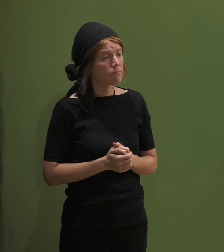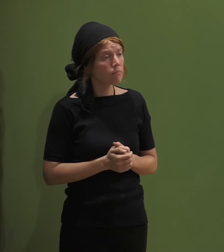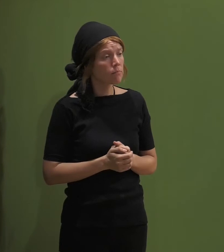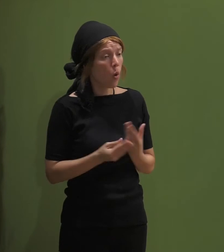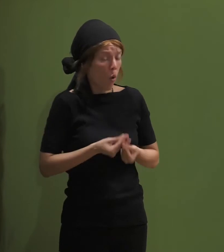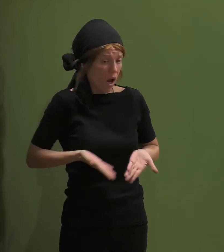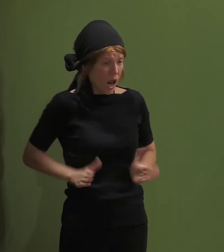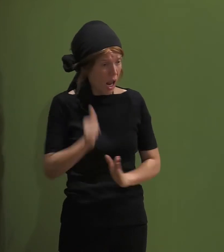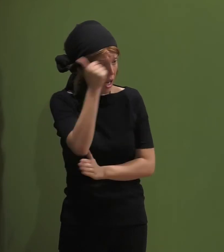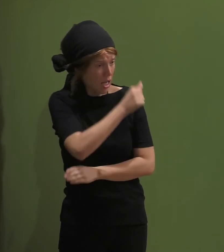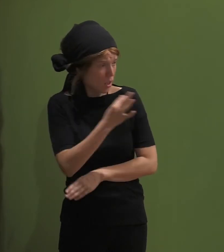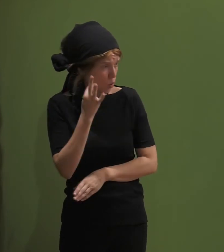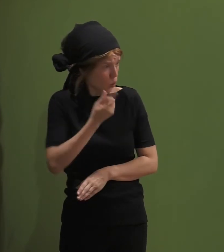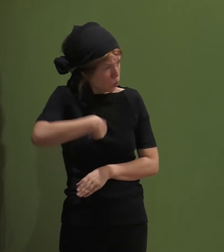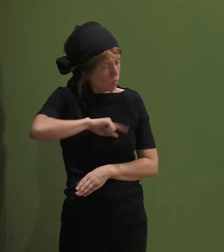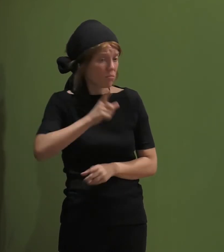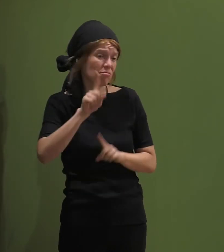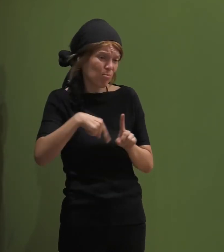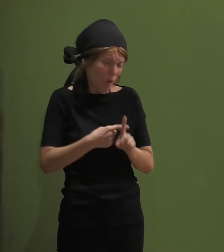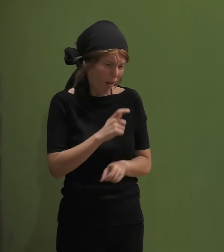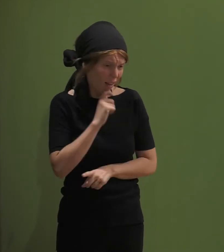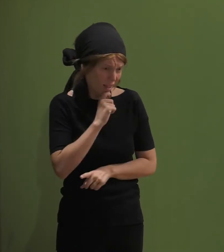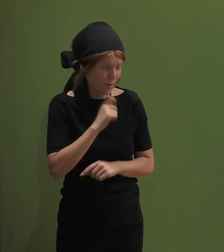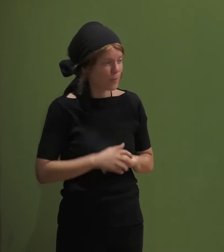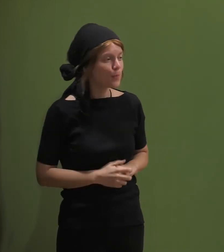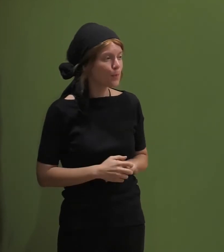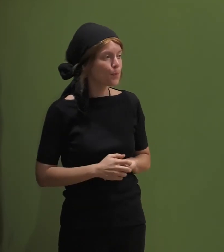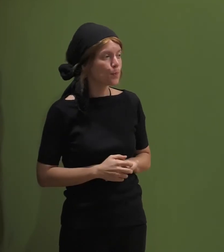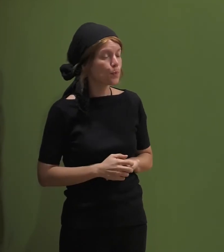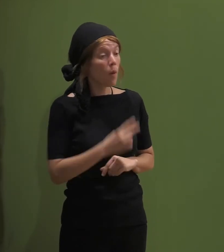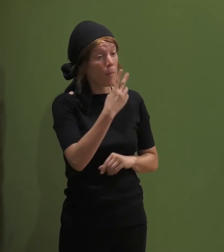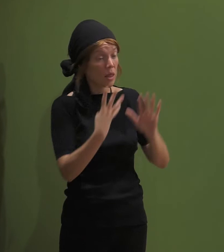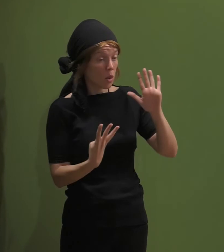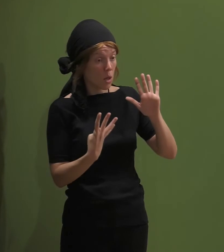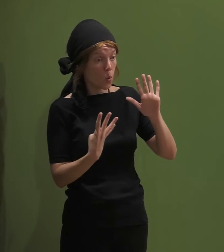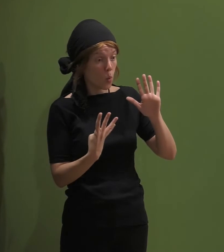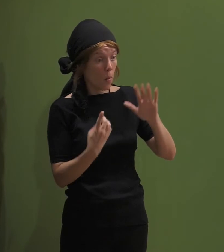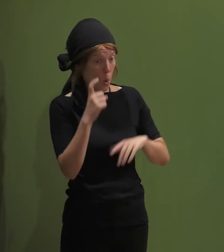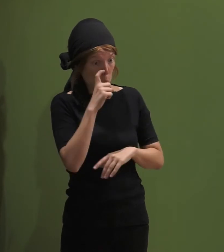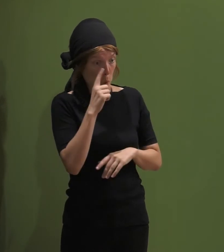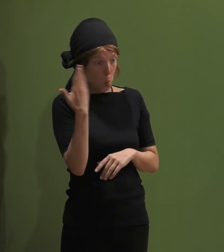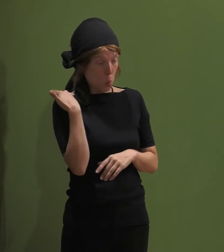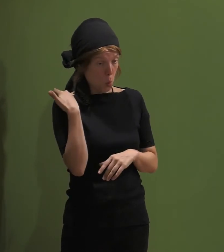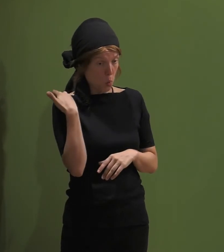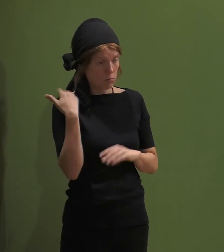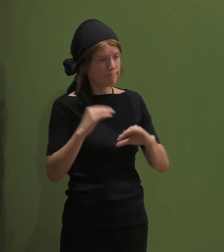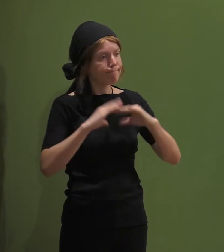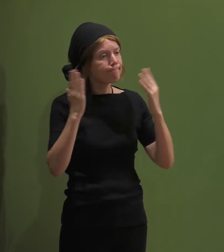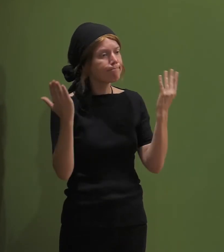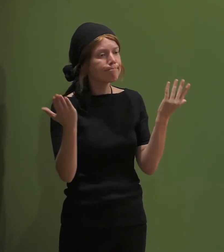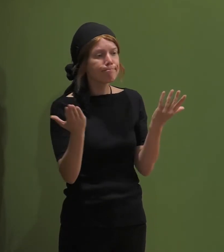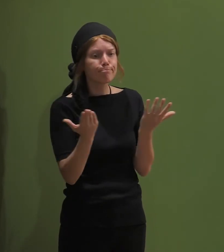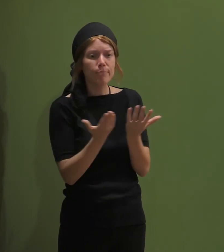con la de nuestros hijos y con la de nuestros nietos. El pasado 29 de julio, el planeta agotó